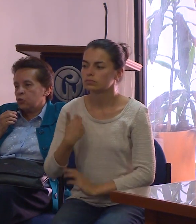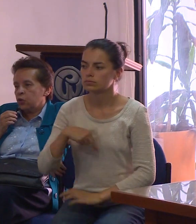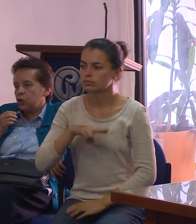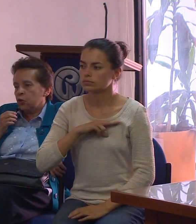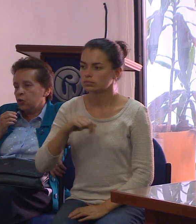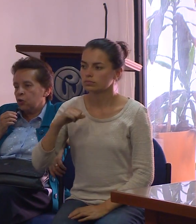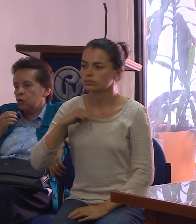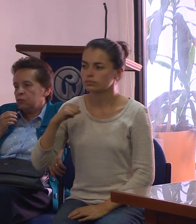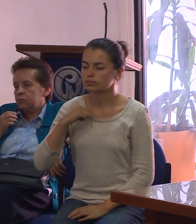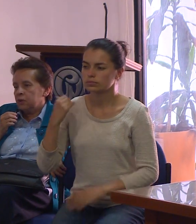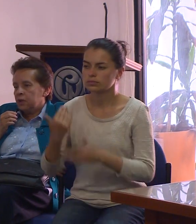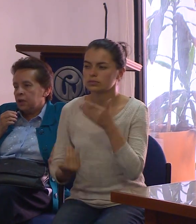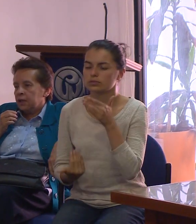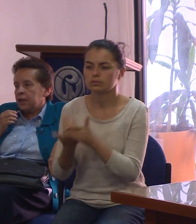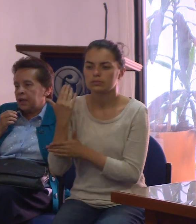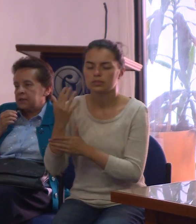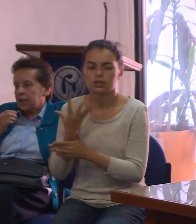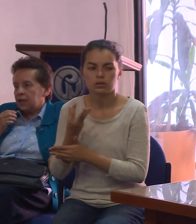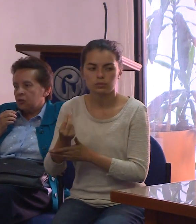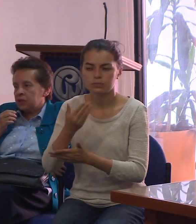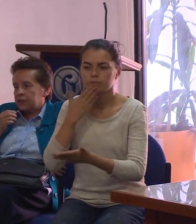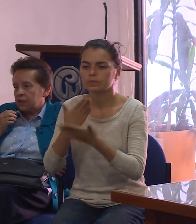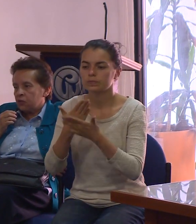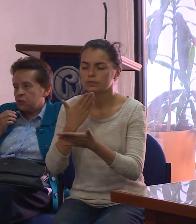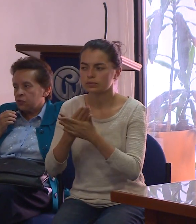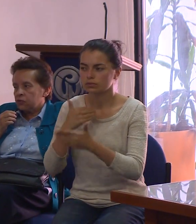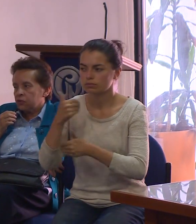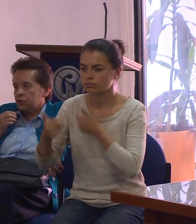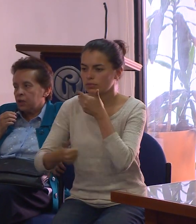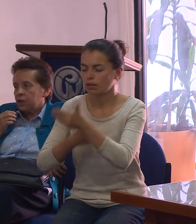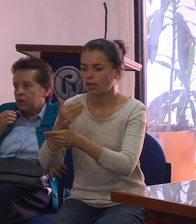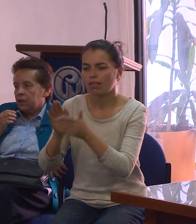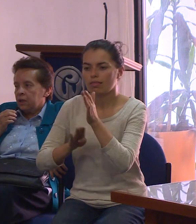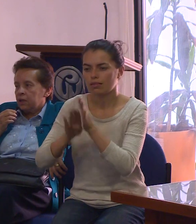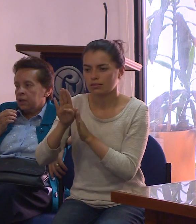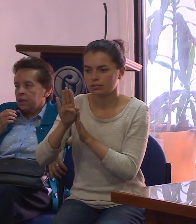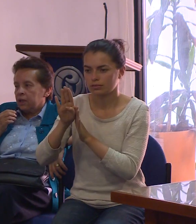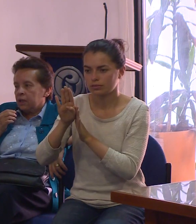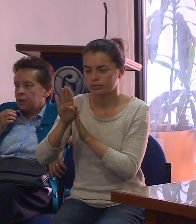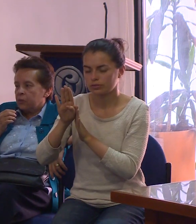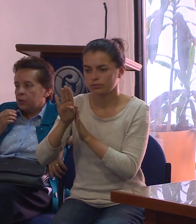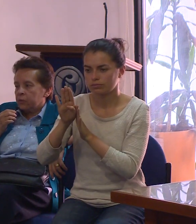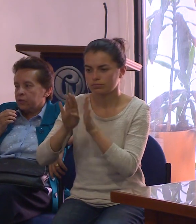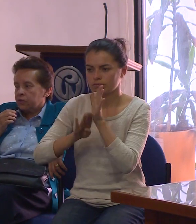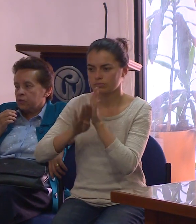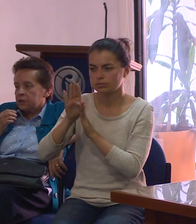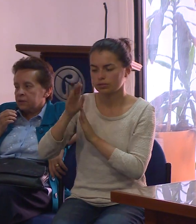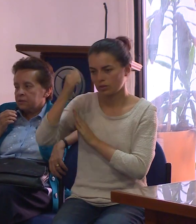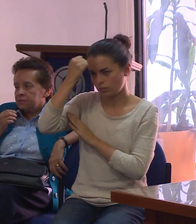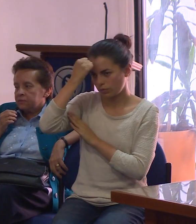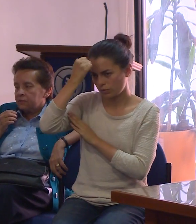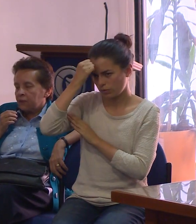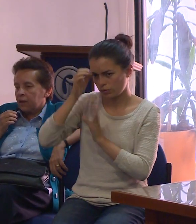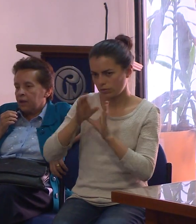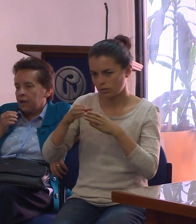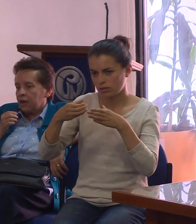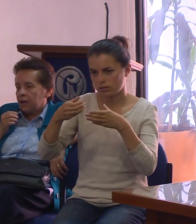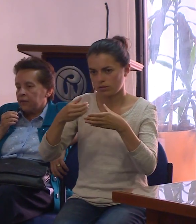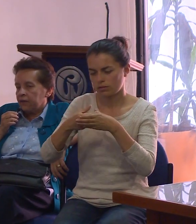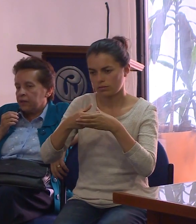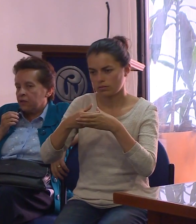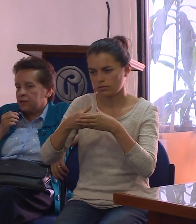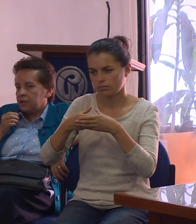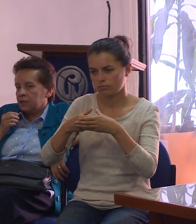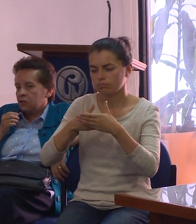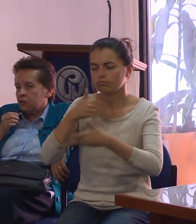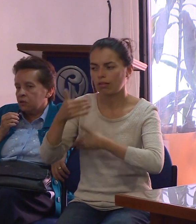grupo surgió gracias a los desarrollos que el equipo de profesores